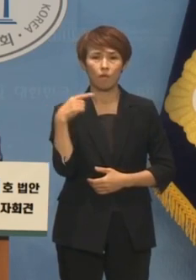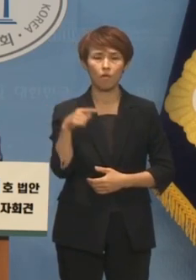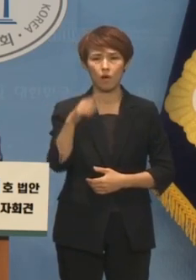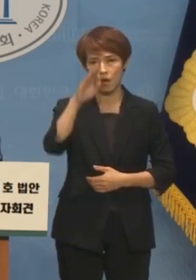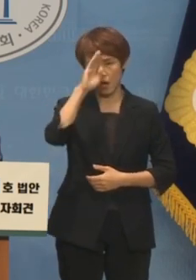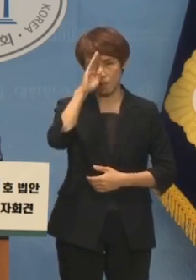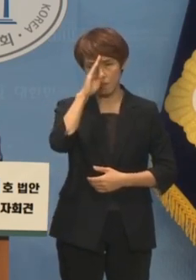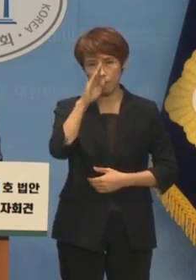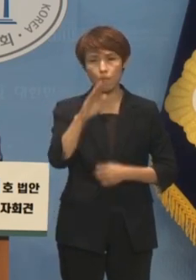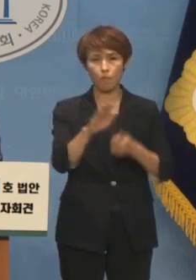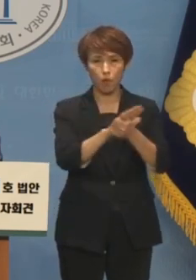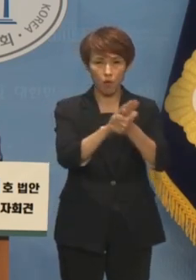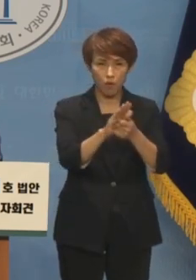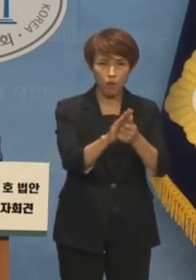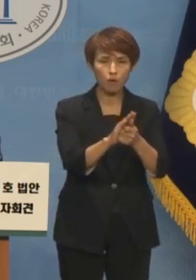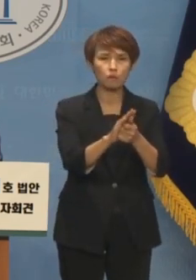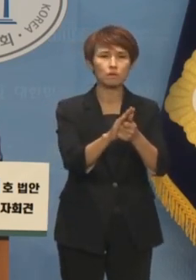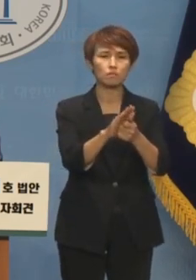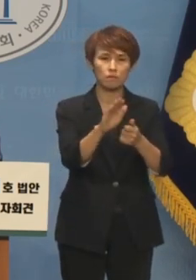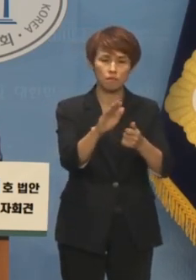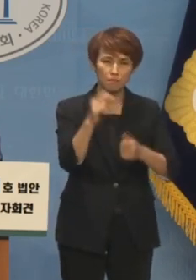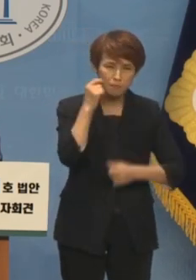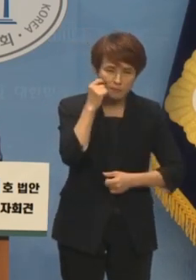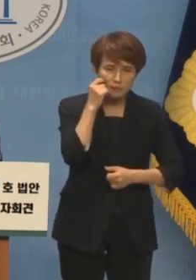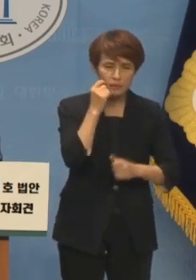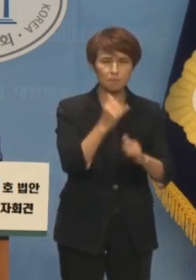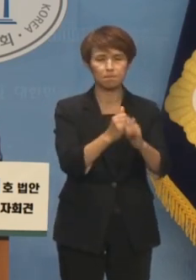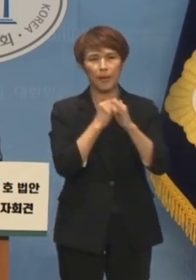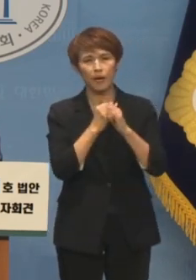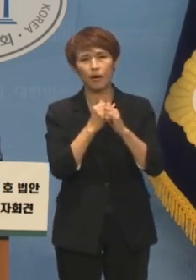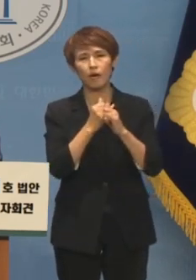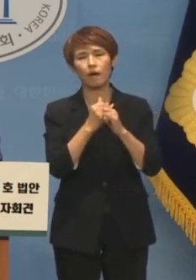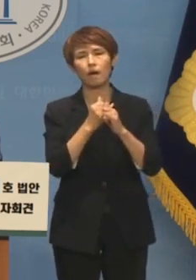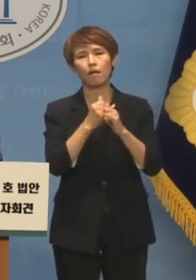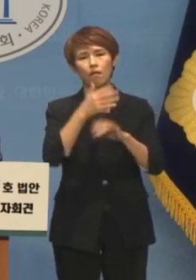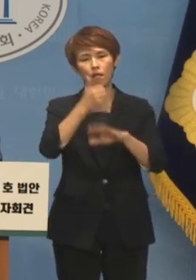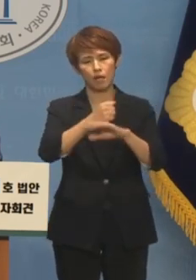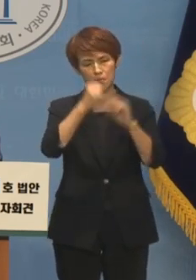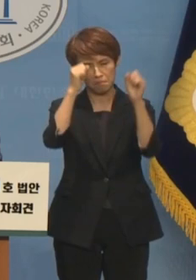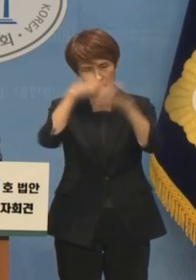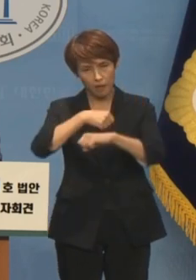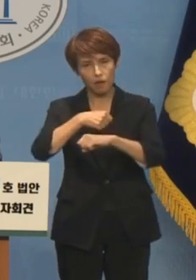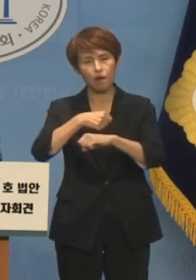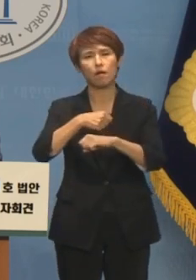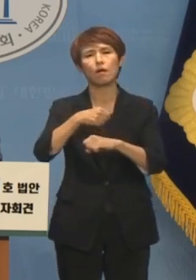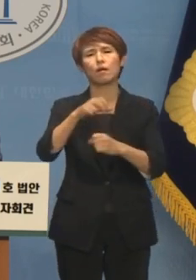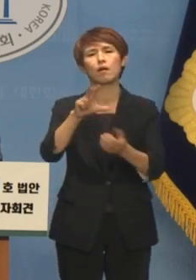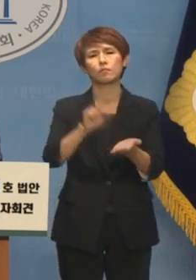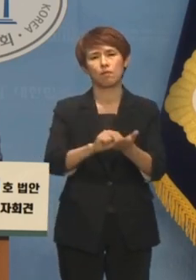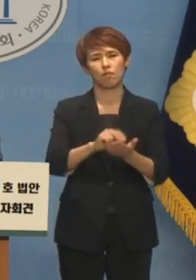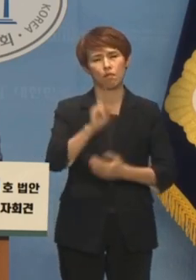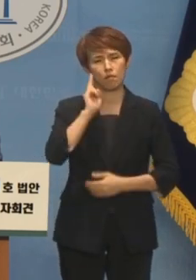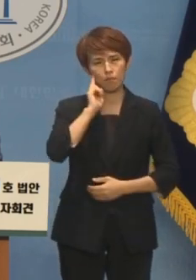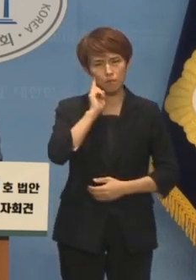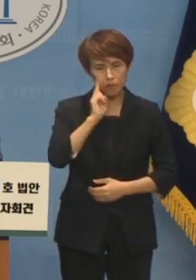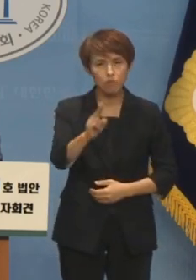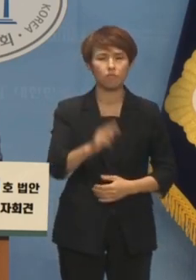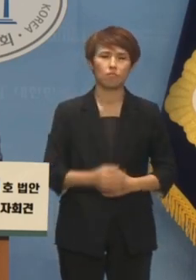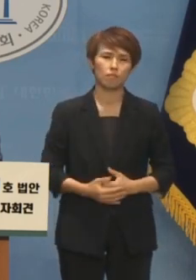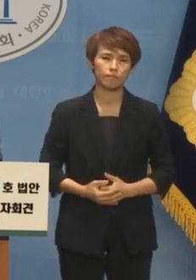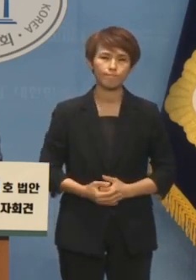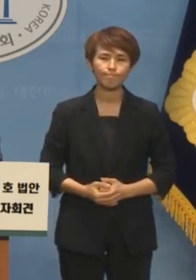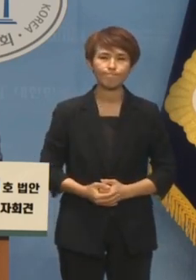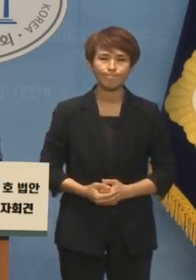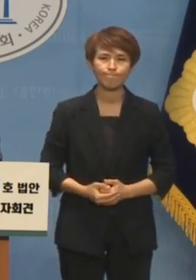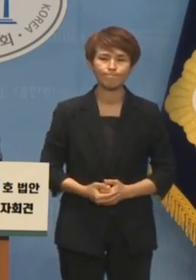간병 살인, 간병 자살, 간병 파산 등의 비극으로 이어질 정도로 매우 심각한